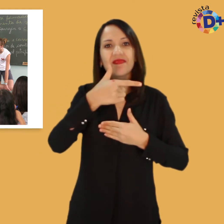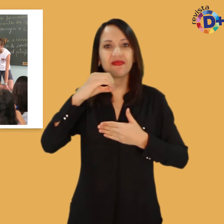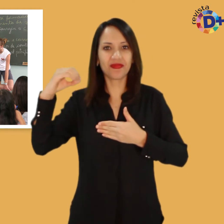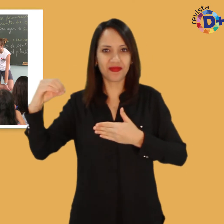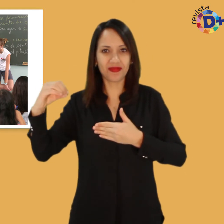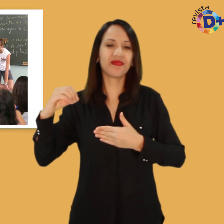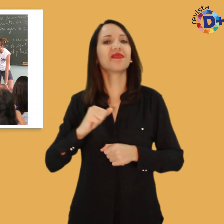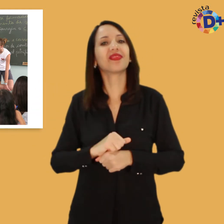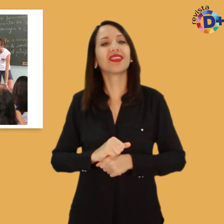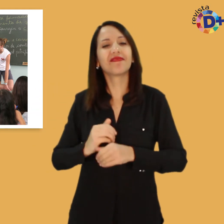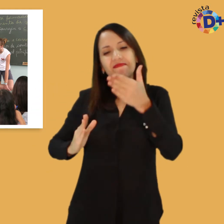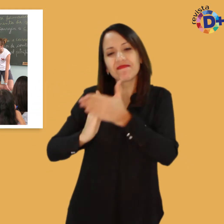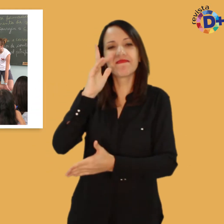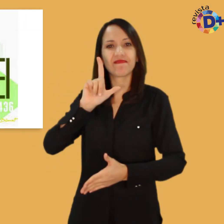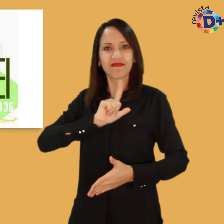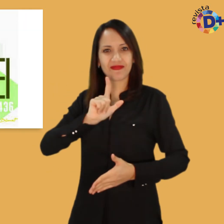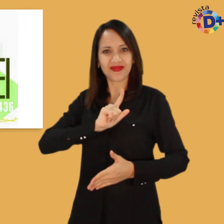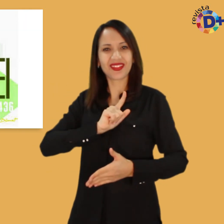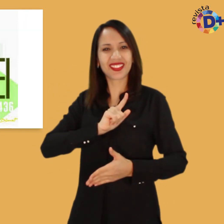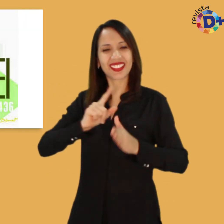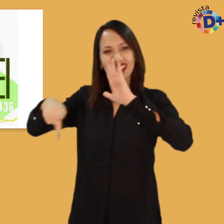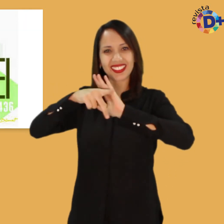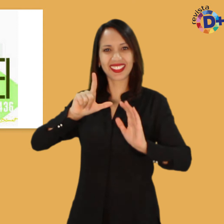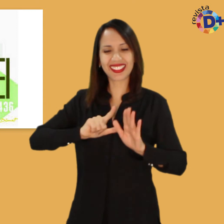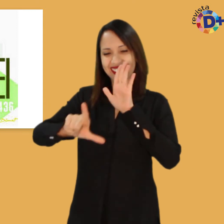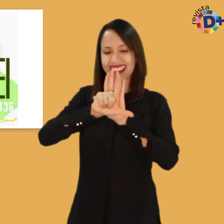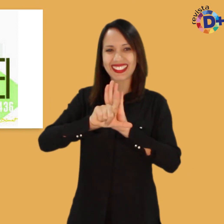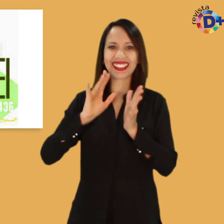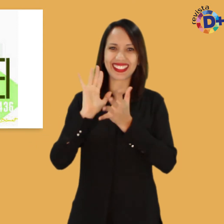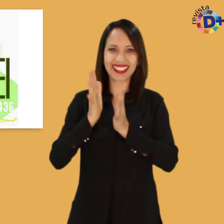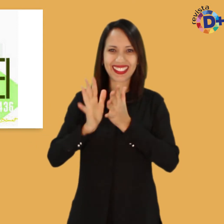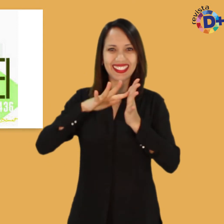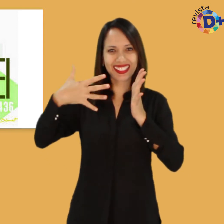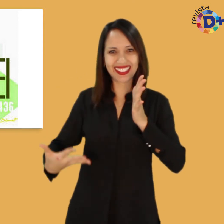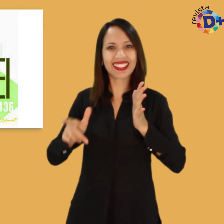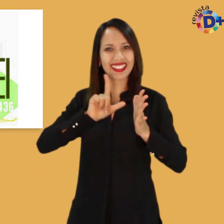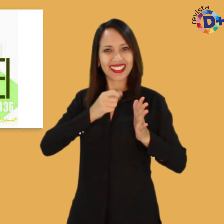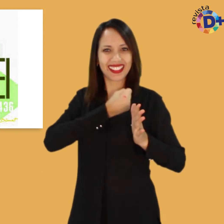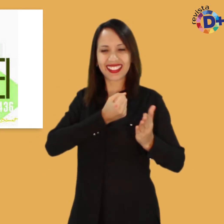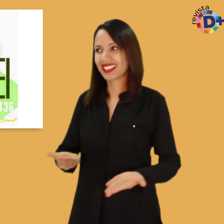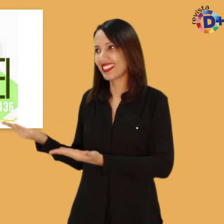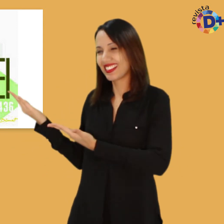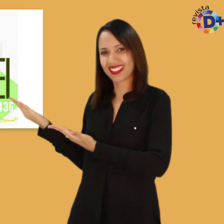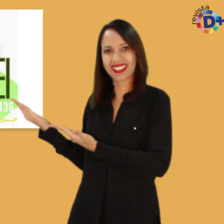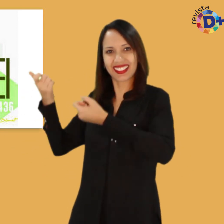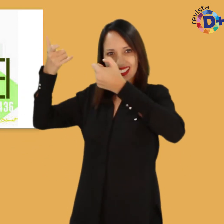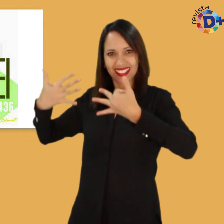culminando na aprovação da Lei da Libras, a que nos referimos neste parágrafo. Desde então, diversas ações